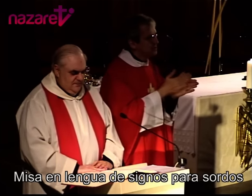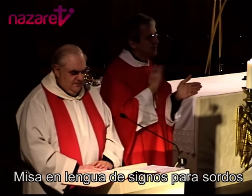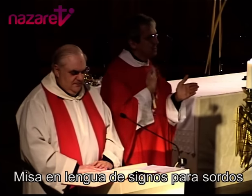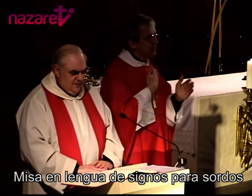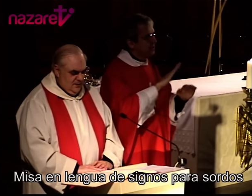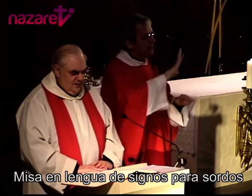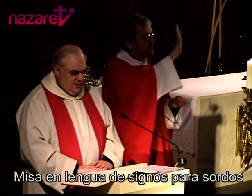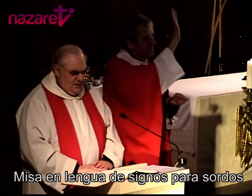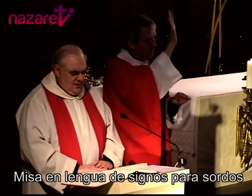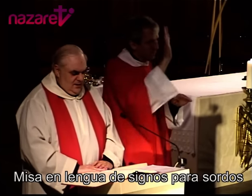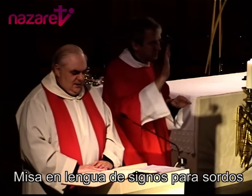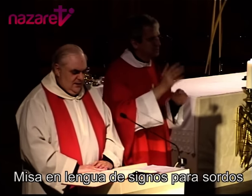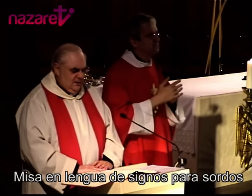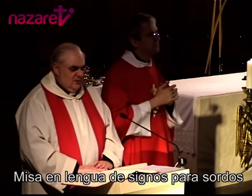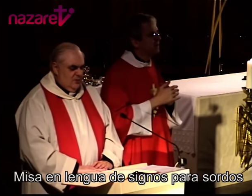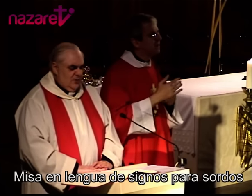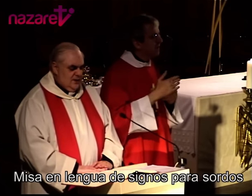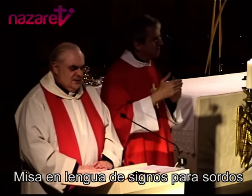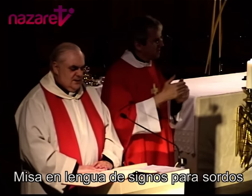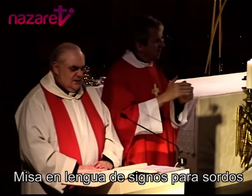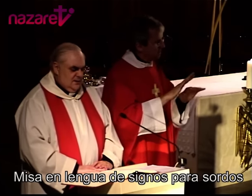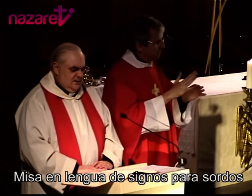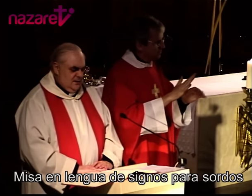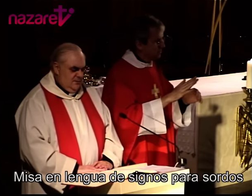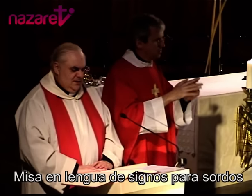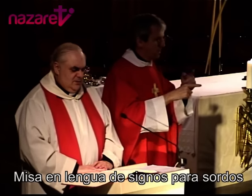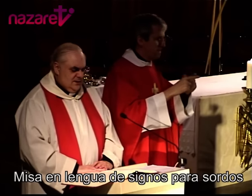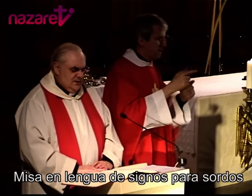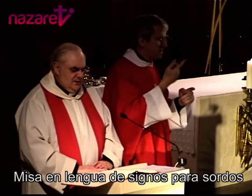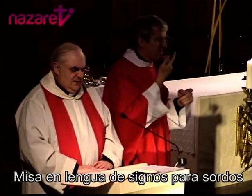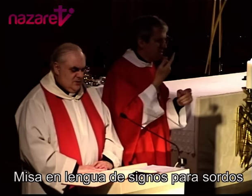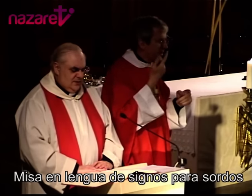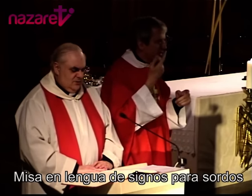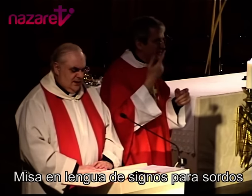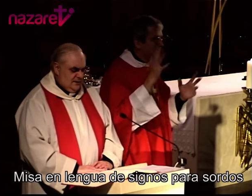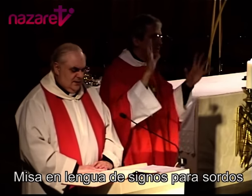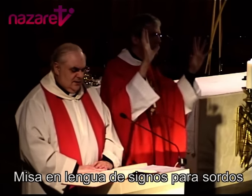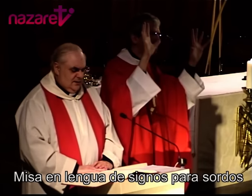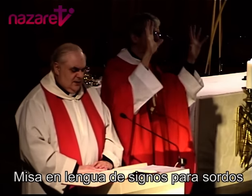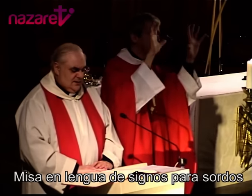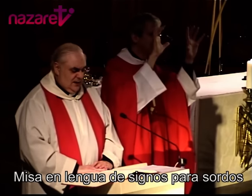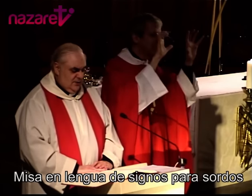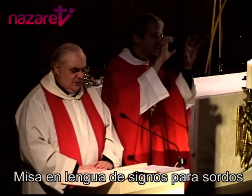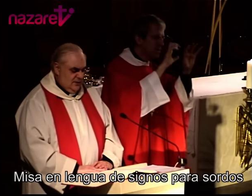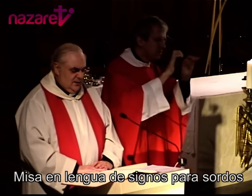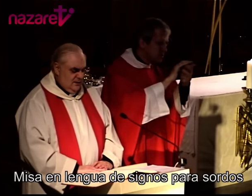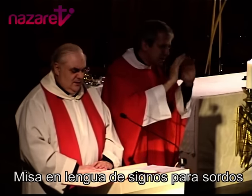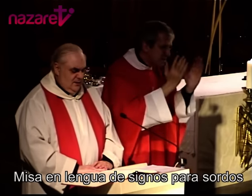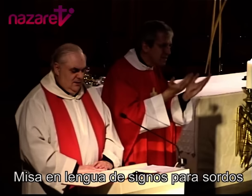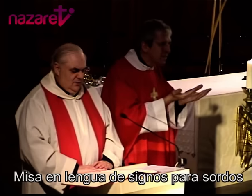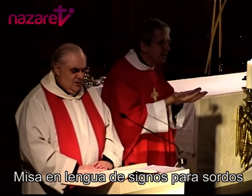paraíso. Era ya como la hora sexta, y vinieron las tinieblas sobre toda la tierra hasta la hora